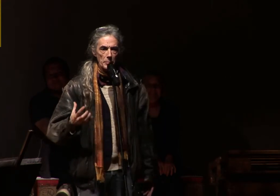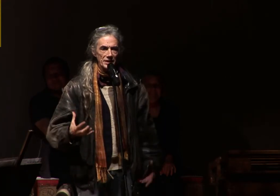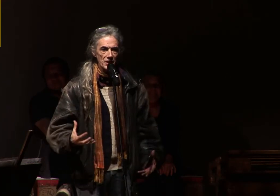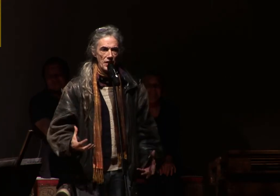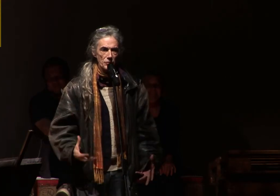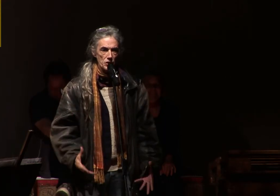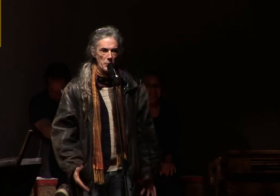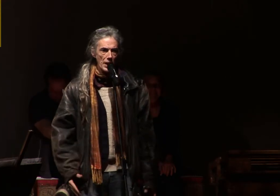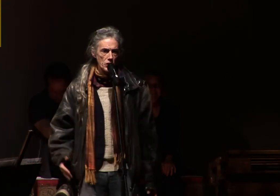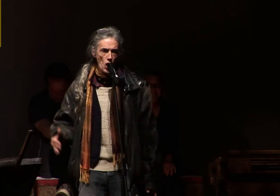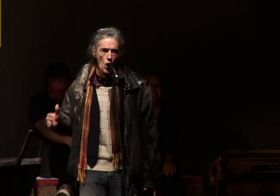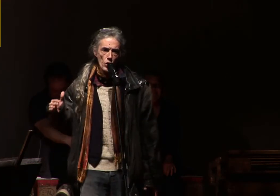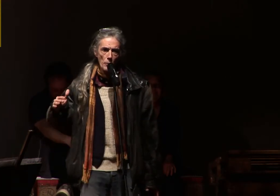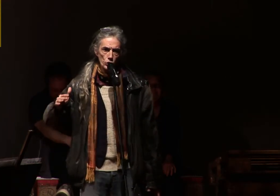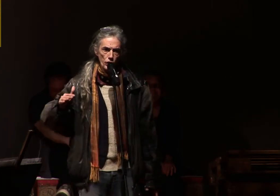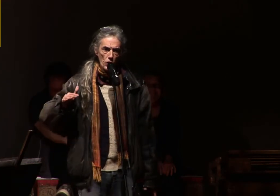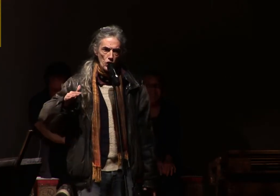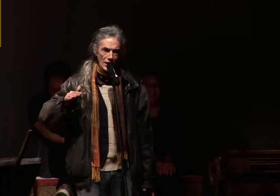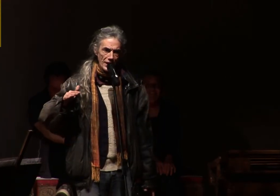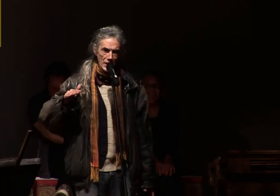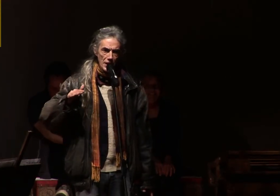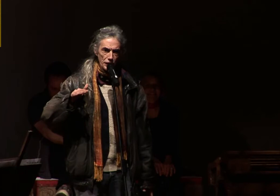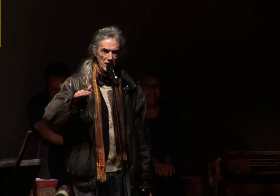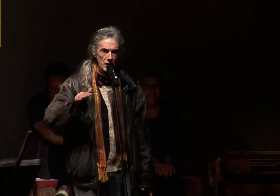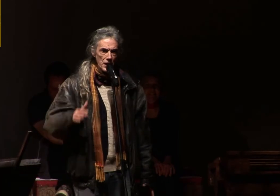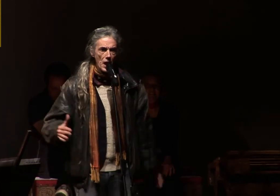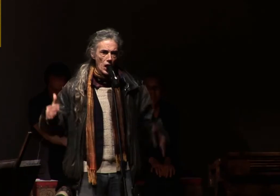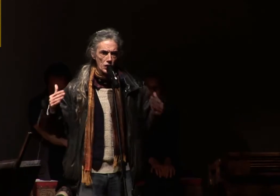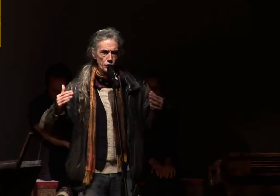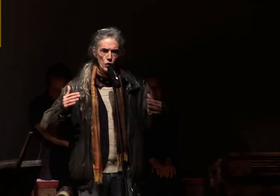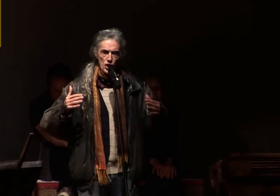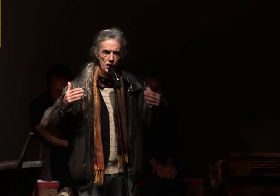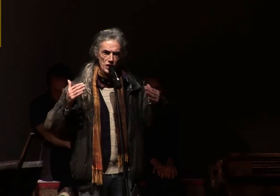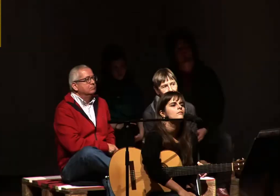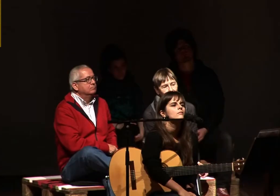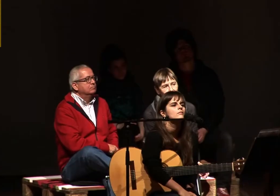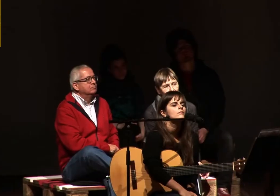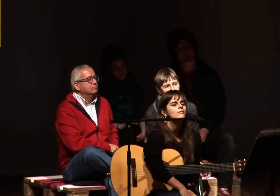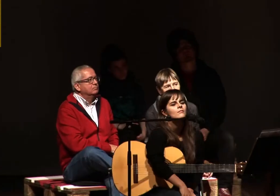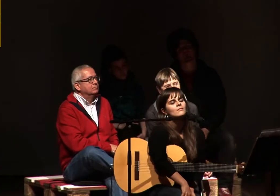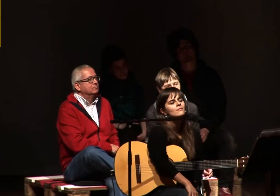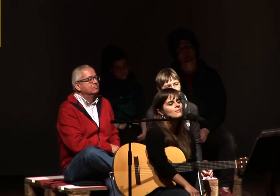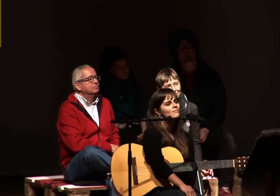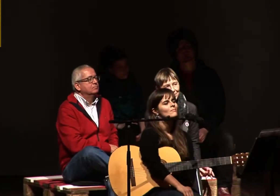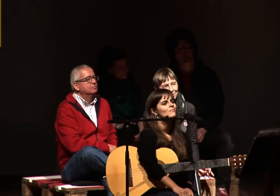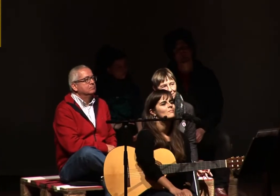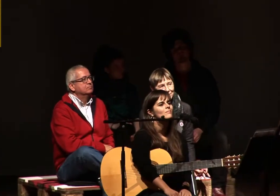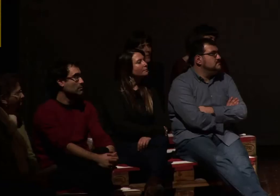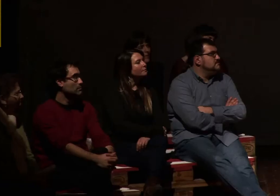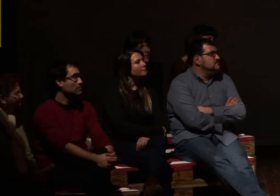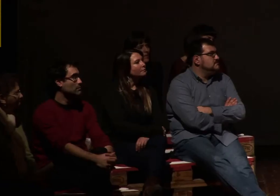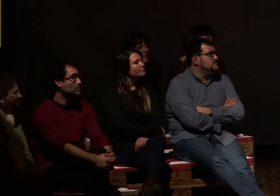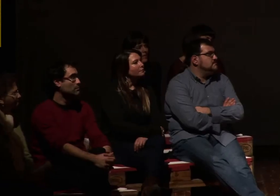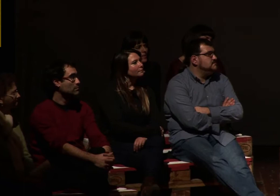li fa patir els entreespais, una moto fa córrer la cremallera fatídica, les fuses i les semifuses fugen de totes les